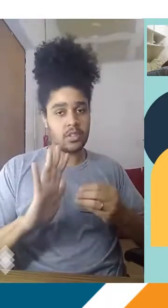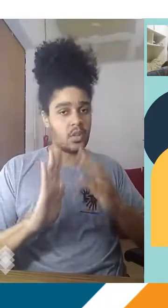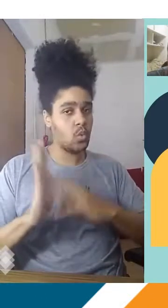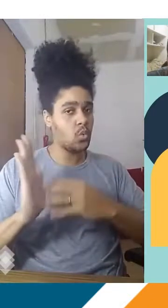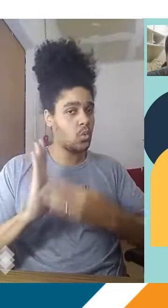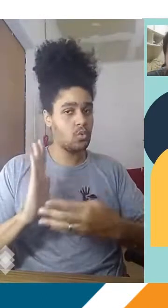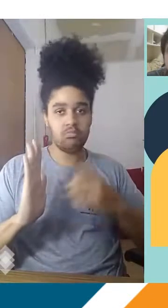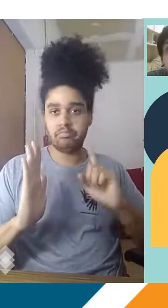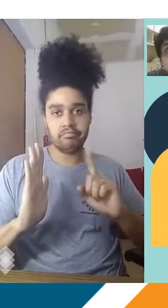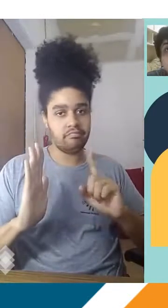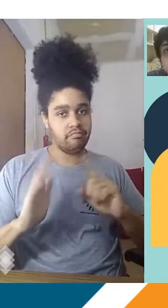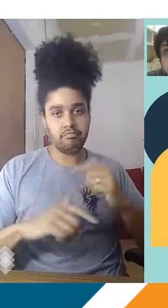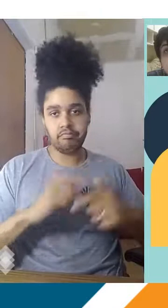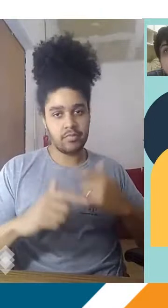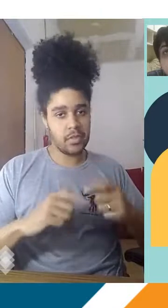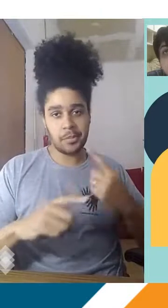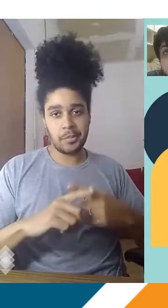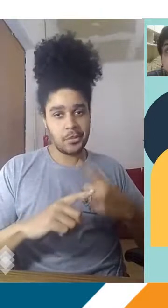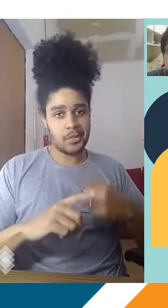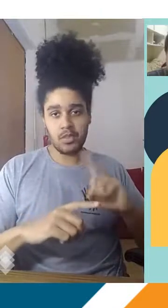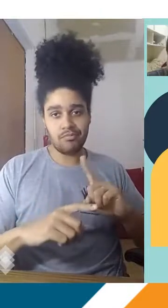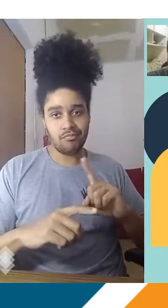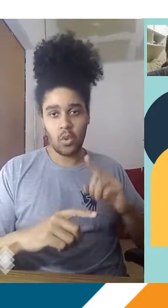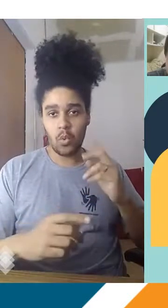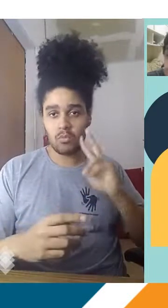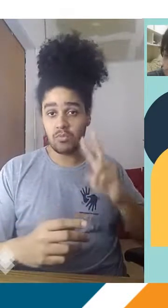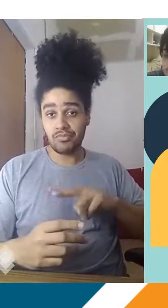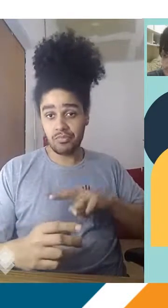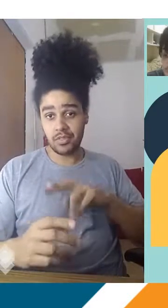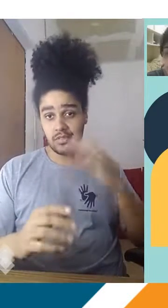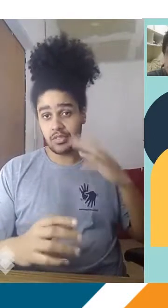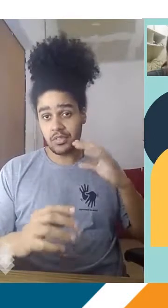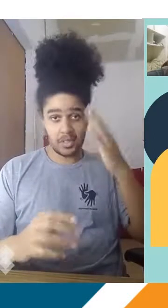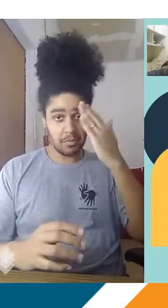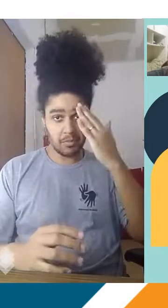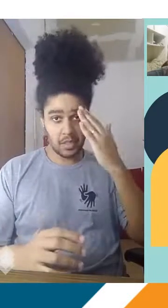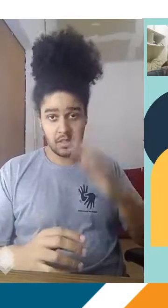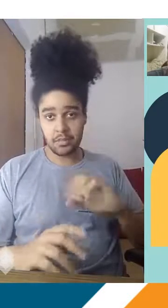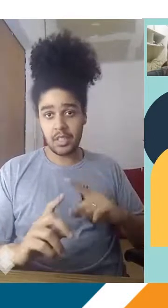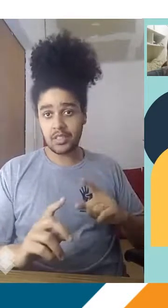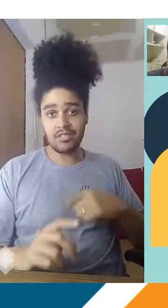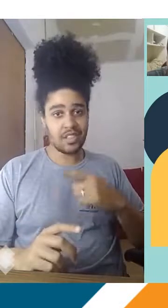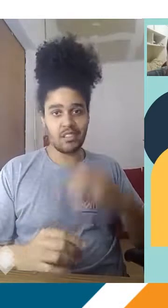serve também, já que ele não está privilegiando o saber científico e privilegiando, muito provavelmente aqui,